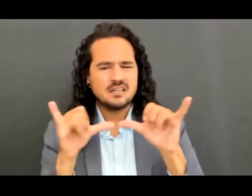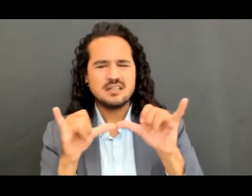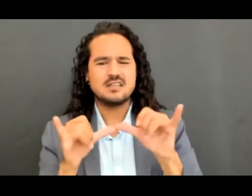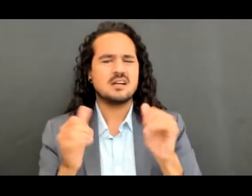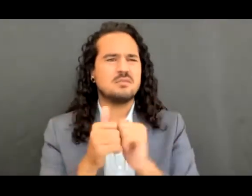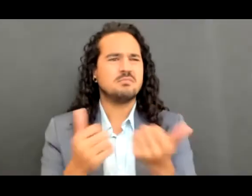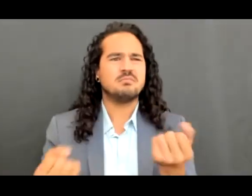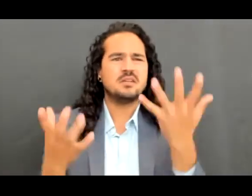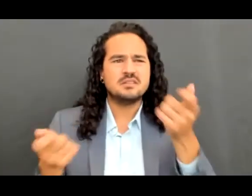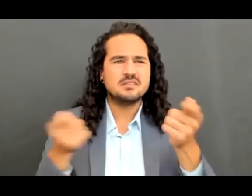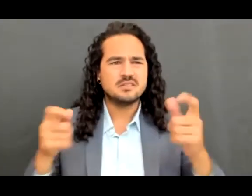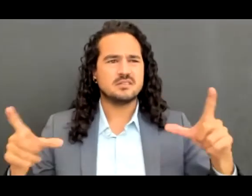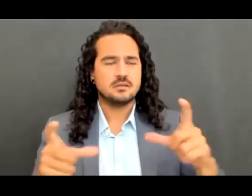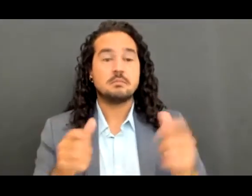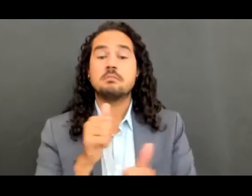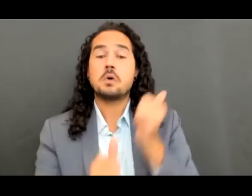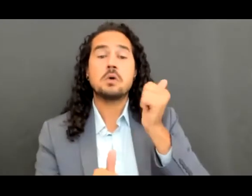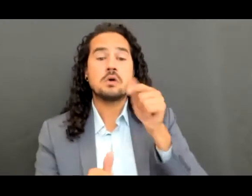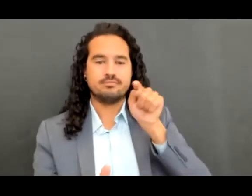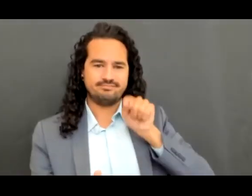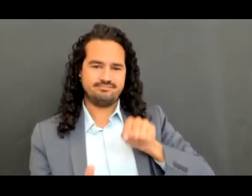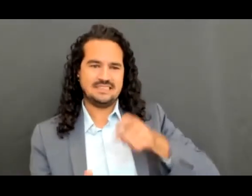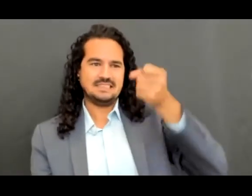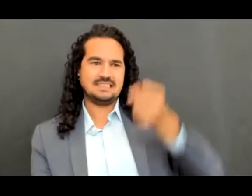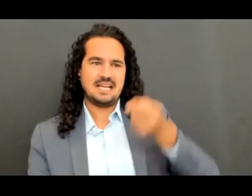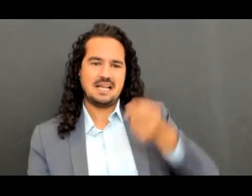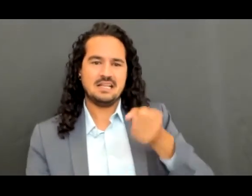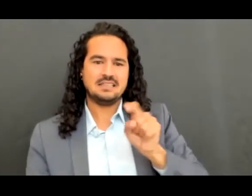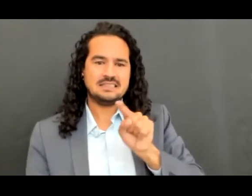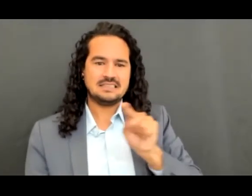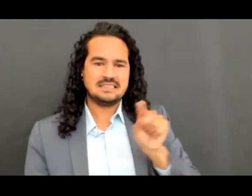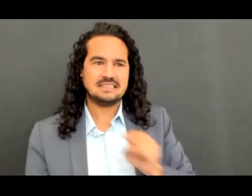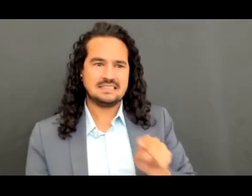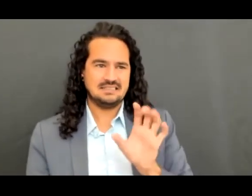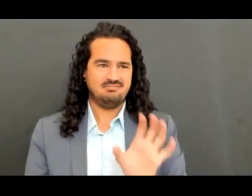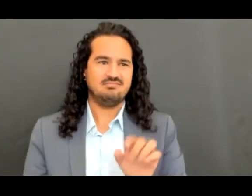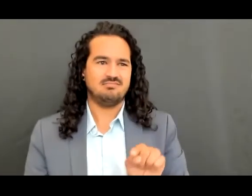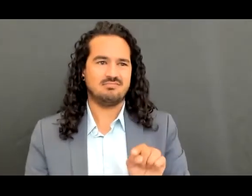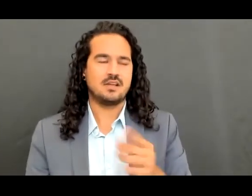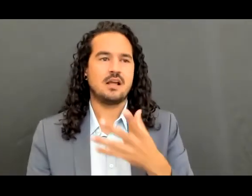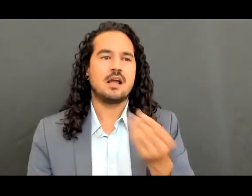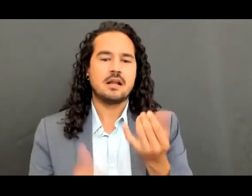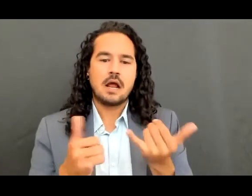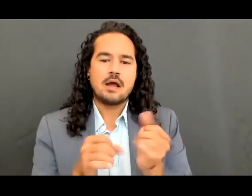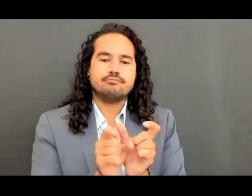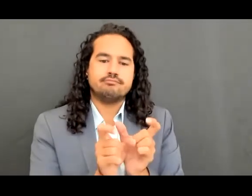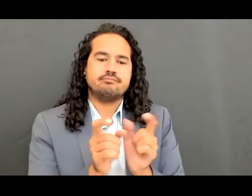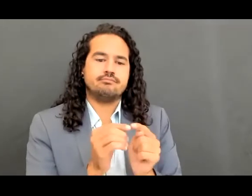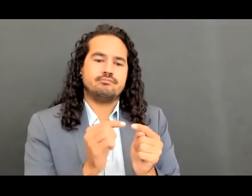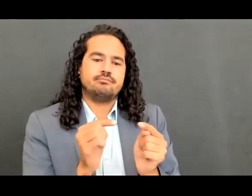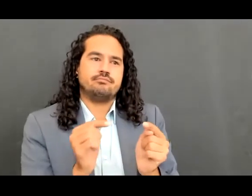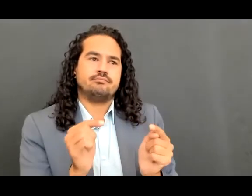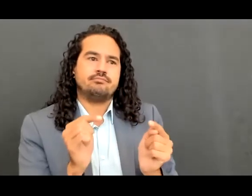contenimiento es por esta parte Z o Zulu. Y bueno, estos incrementos que están pasando